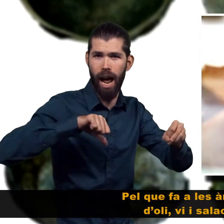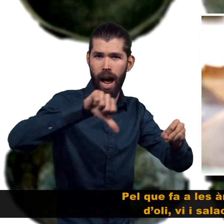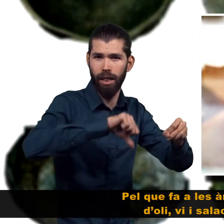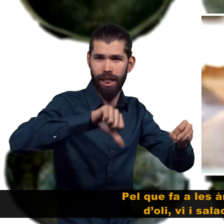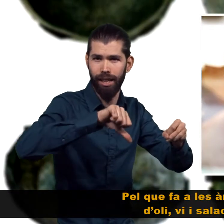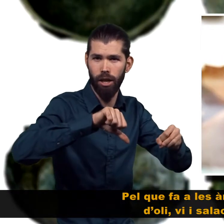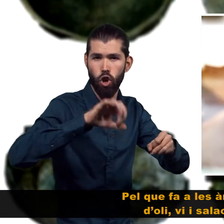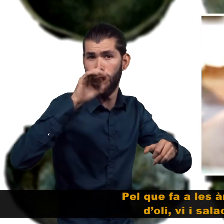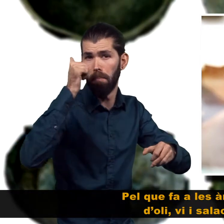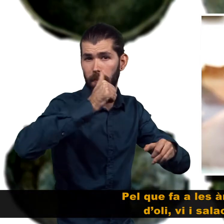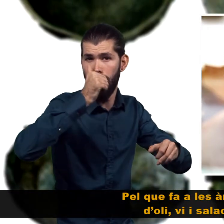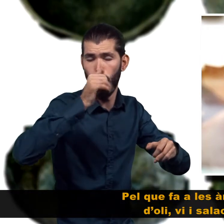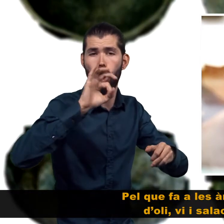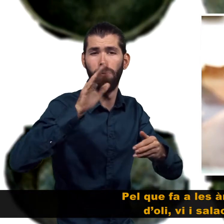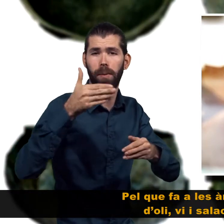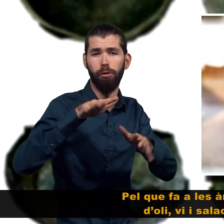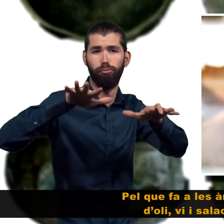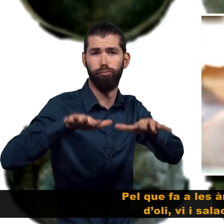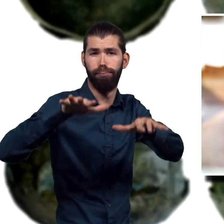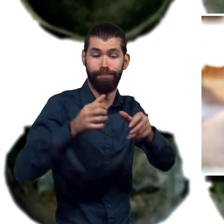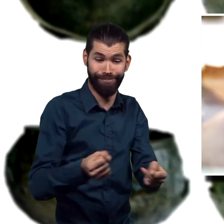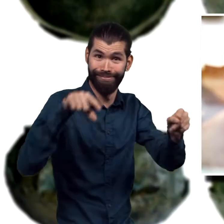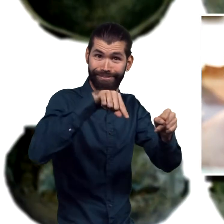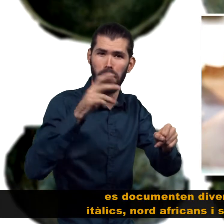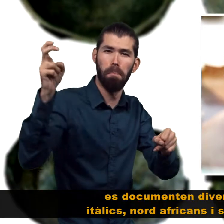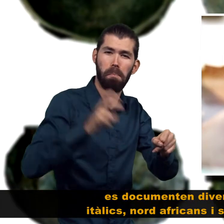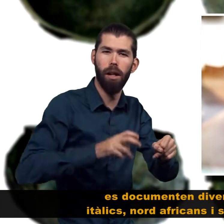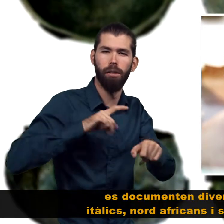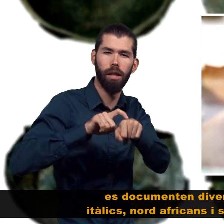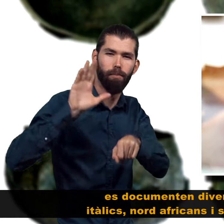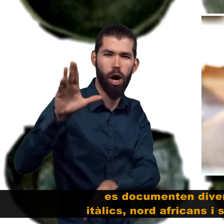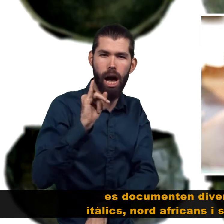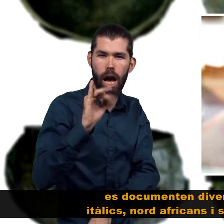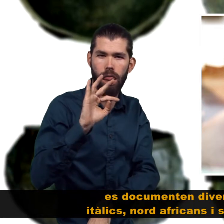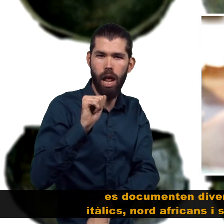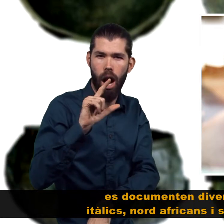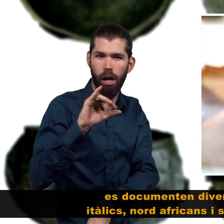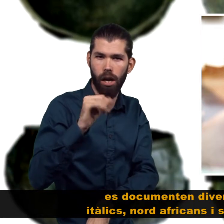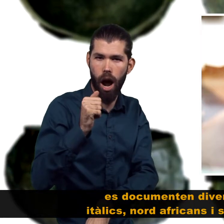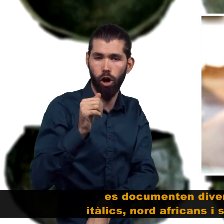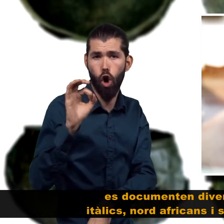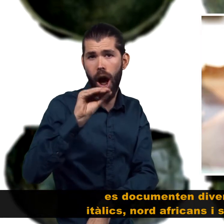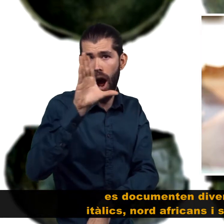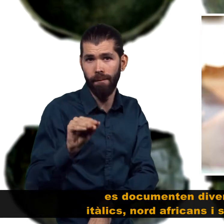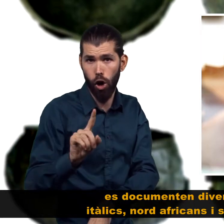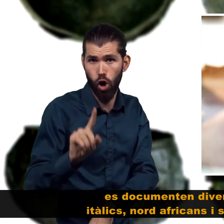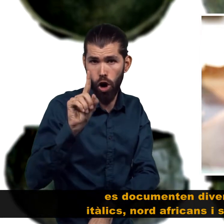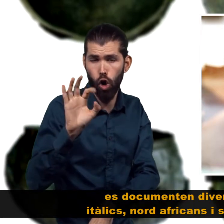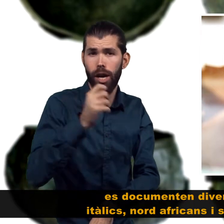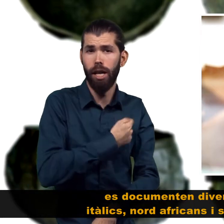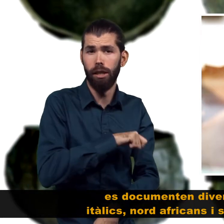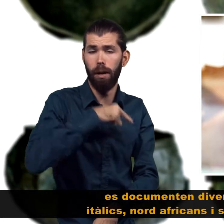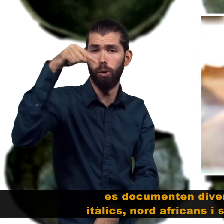Pel que fa a les àmfores d'oli, vi i salaons, es documenten diversos tipus itàlics, nord-africans i